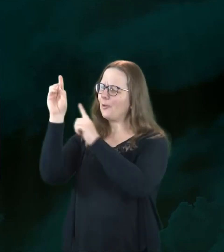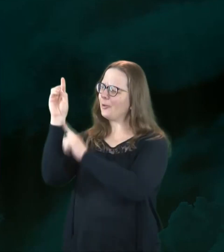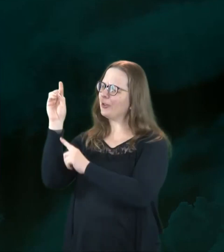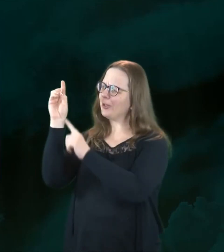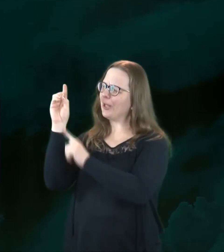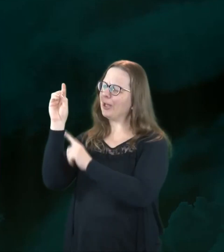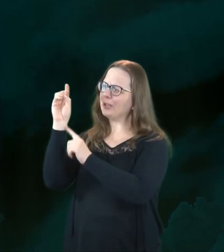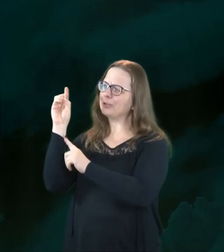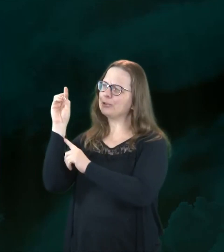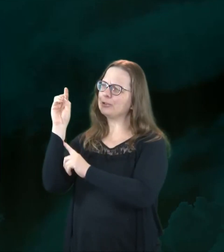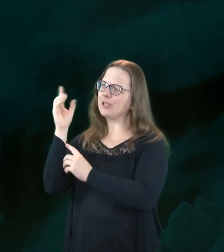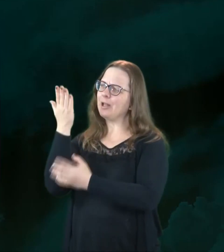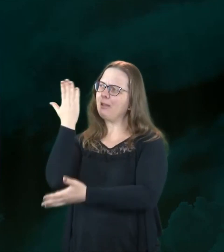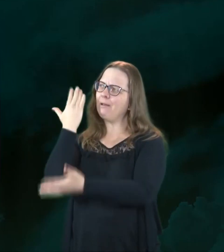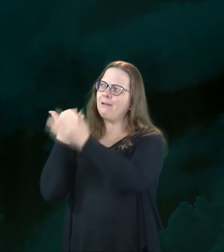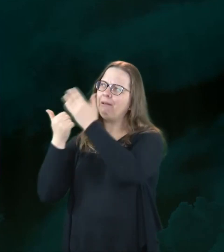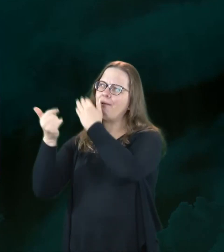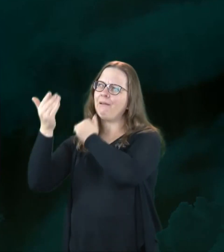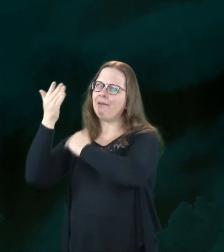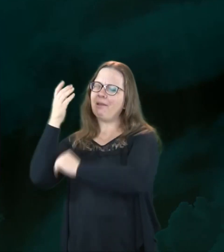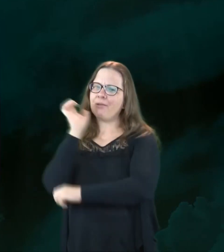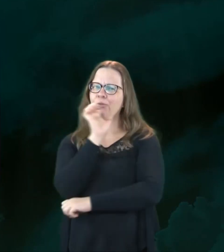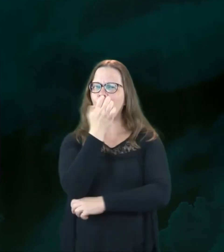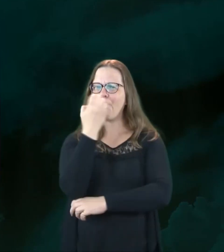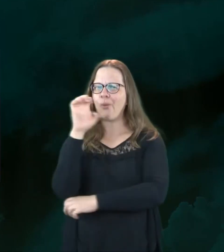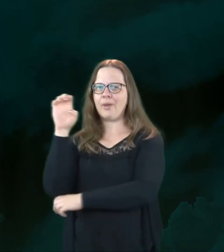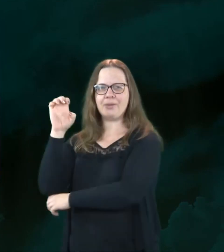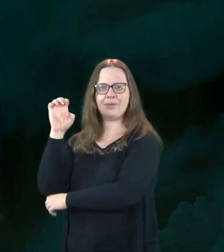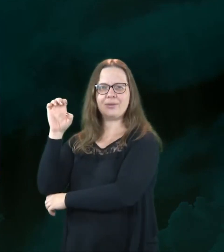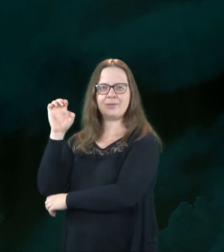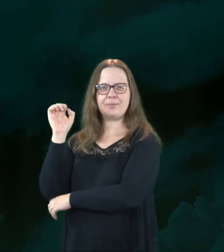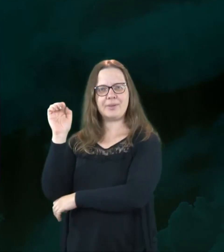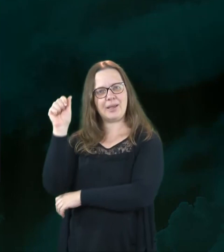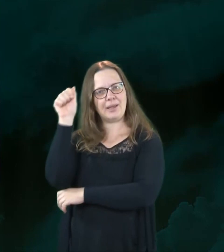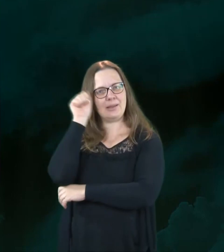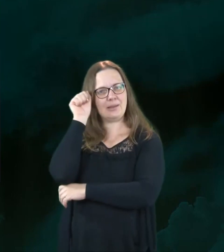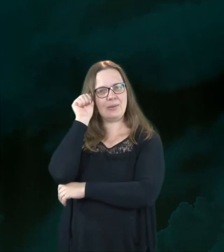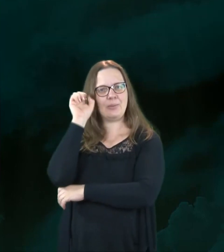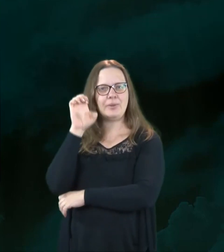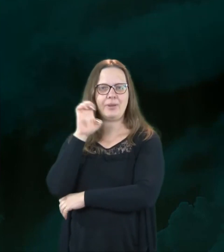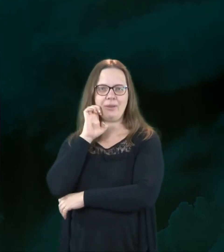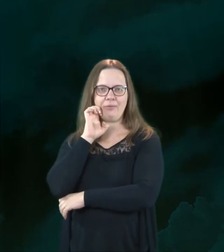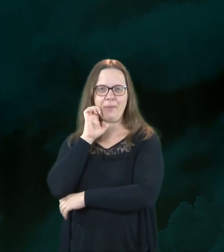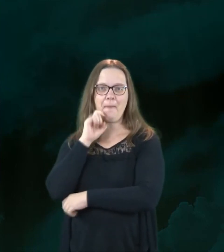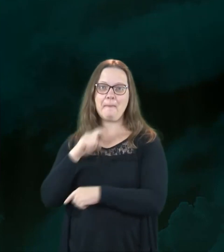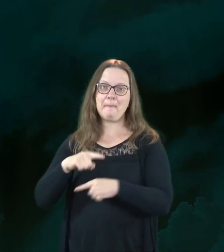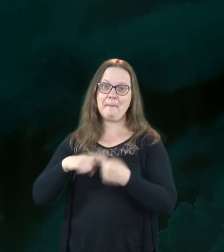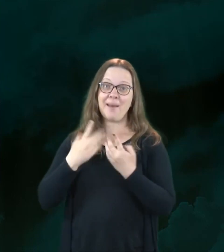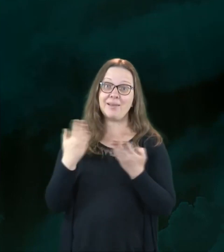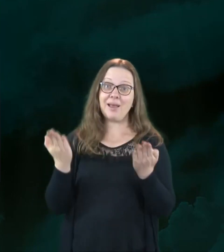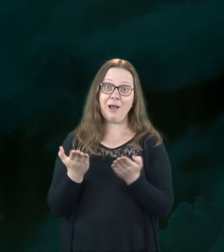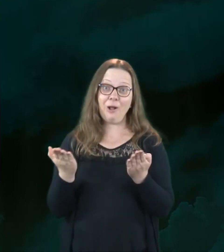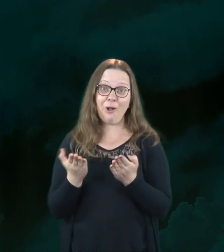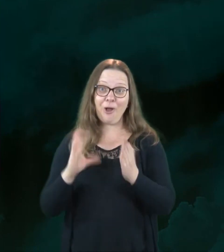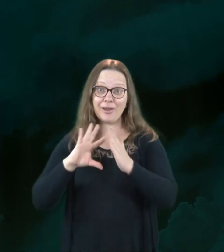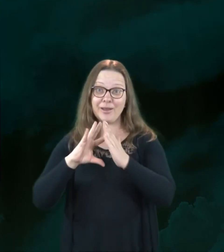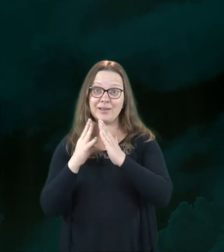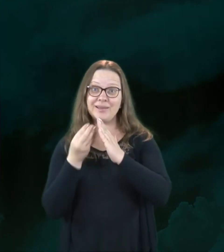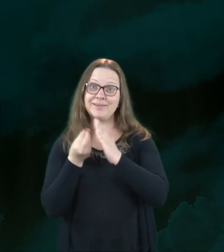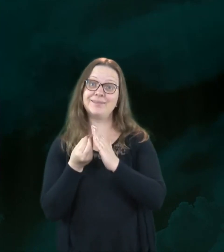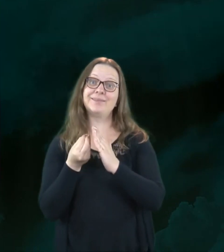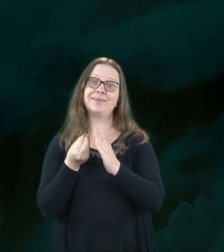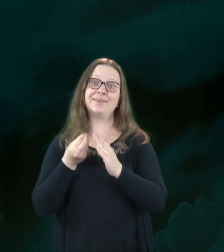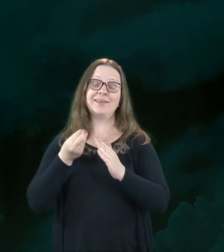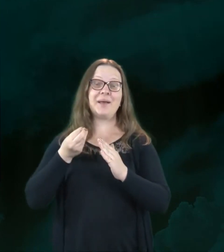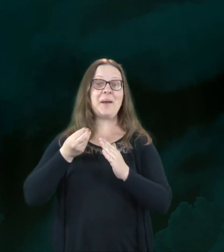do Éden, para o homem comer do fruto da árvore da vida, mas não aconteceu lá. Mas agora, na era da igreja, é para